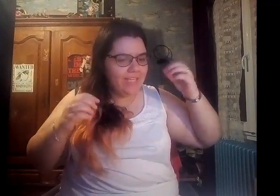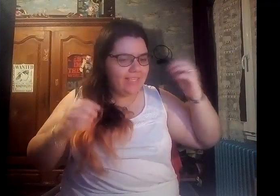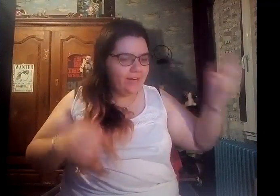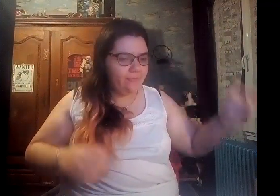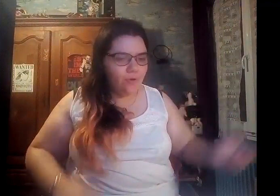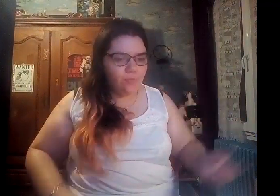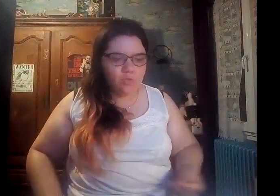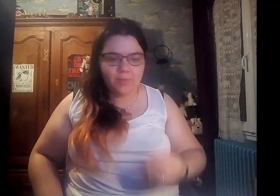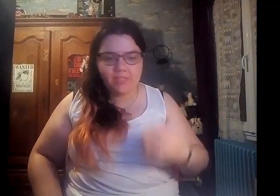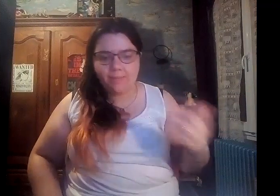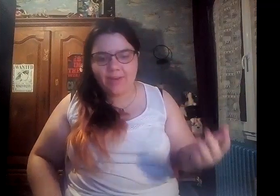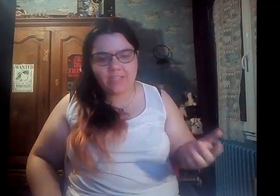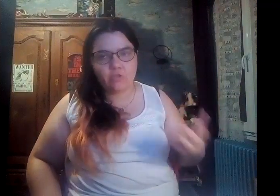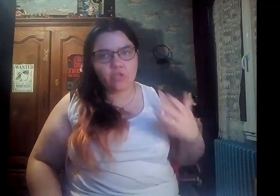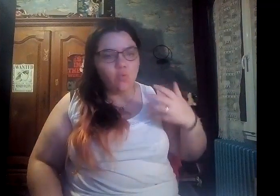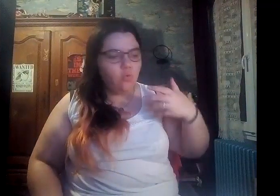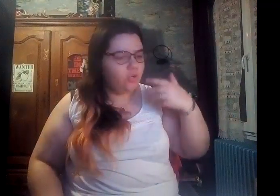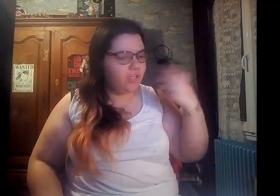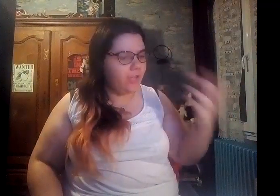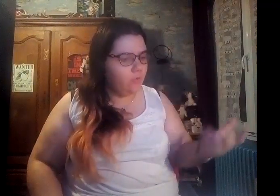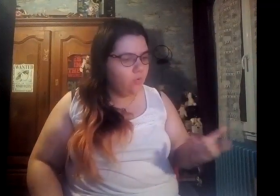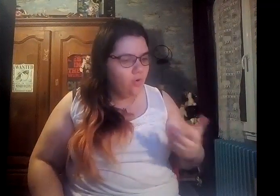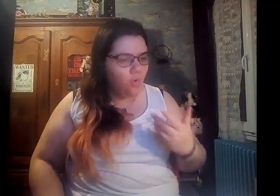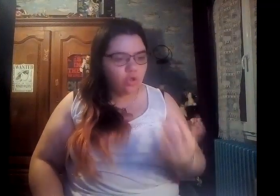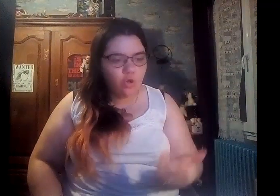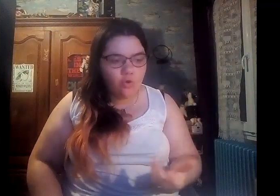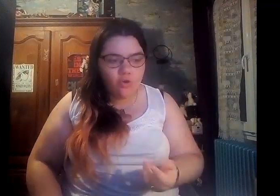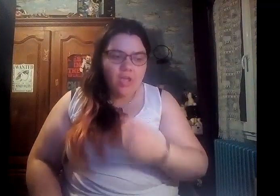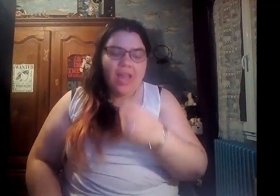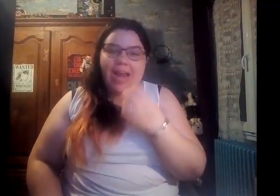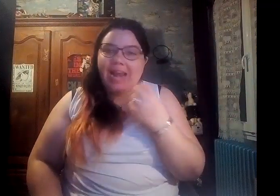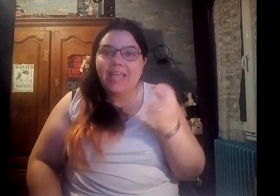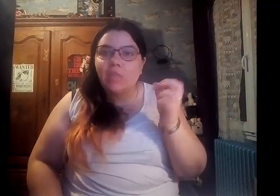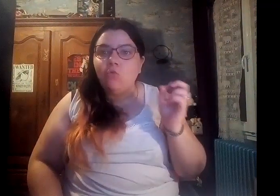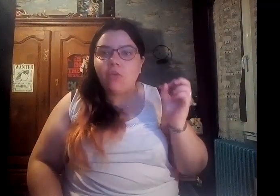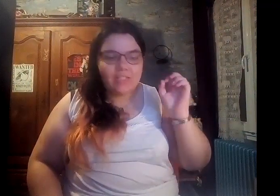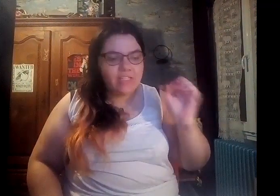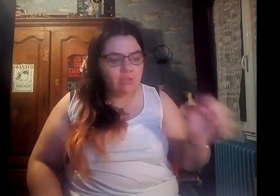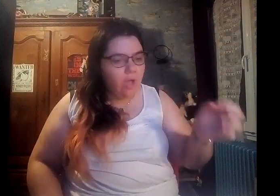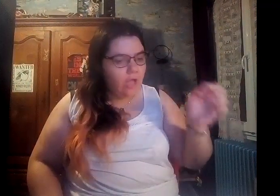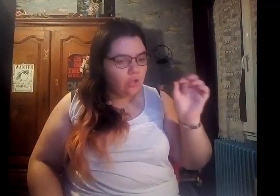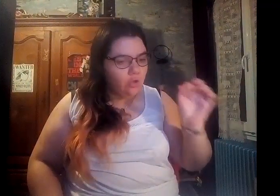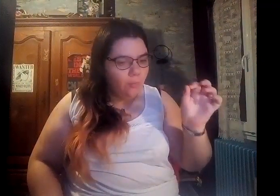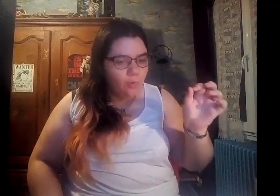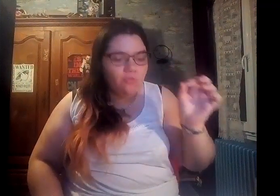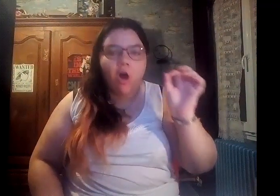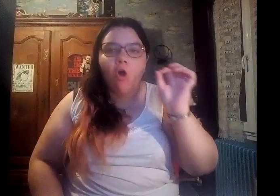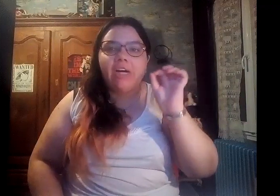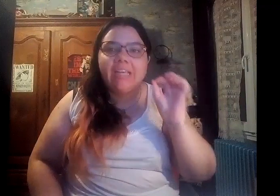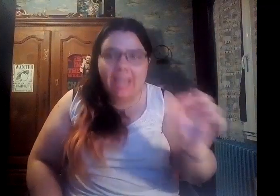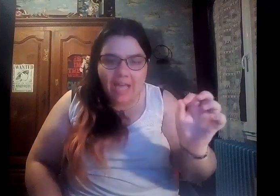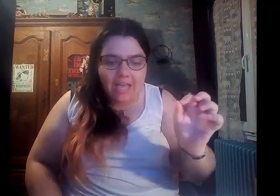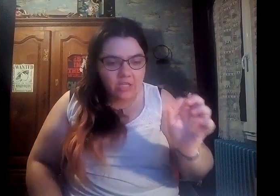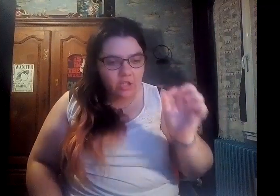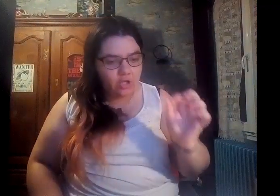les terres from the pizza plex sont canons au jeu les nouvelles histoires ne prouvent en rien que